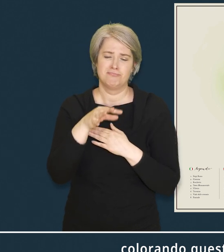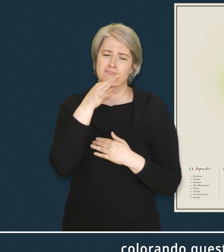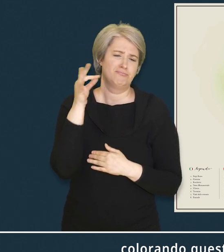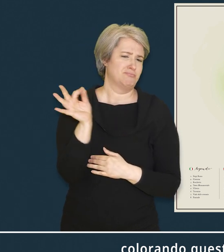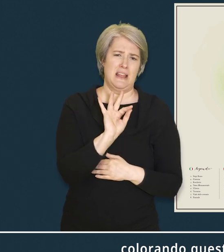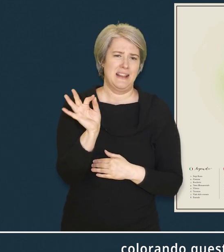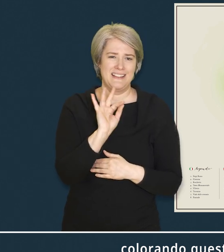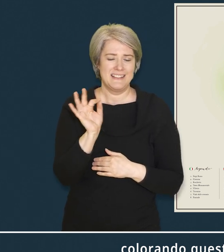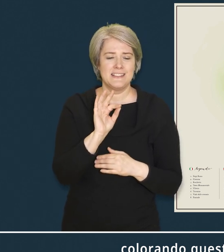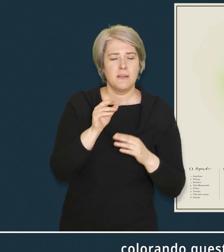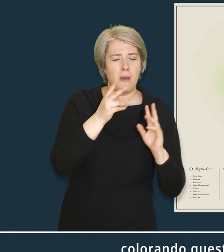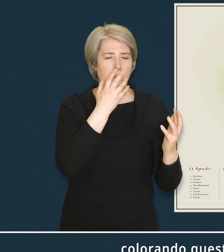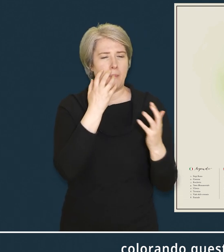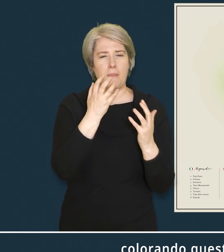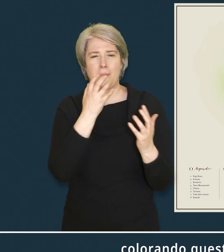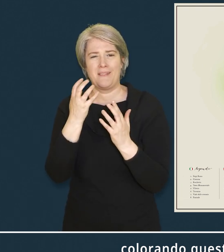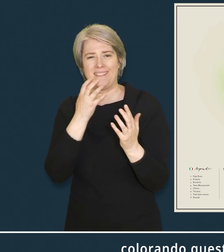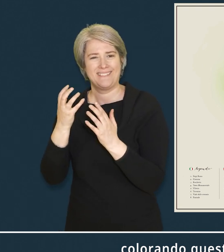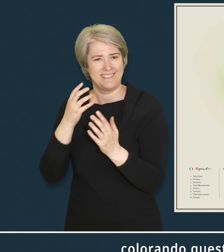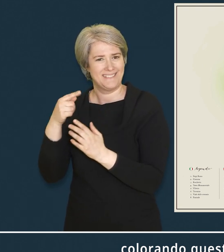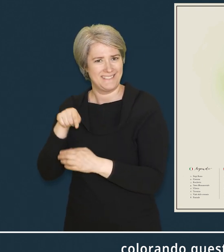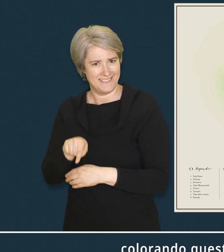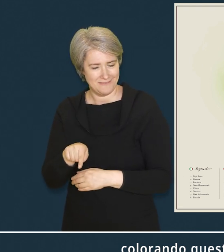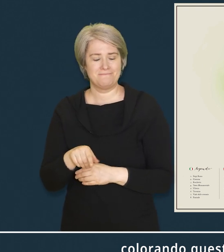con bellissime sfumature.